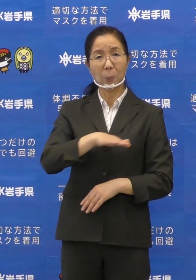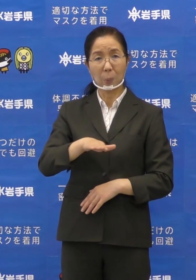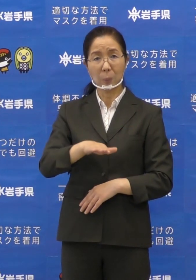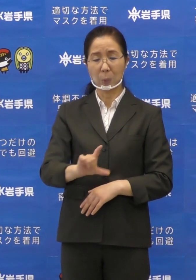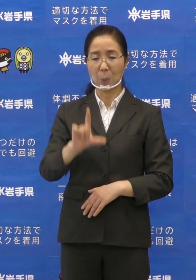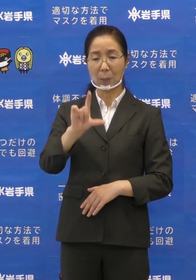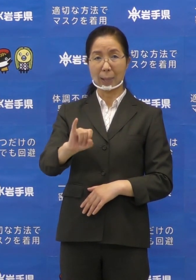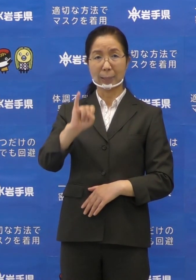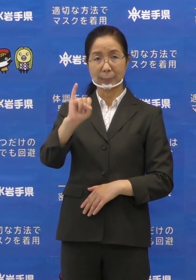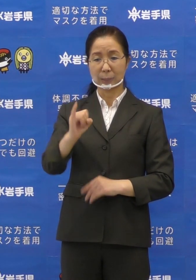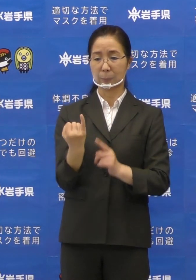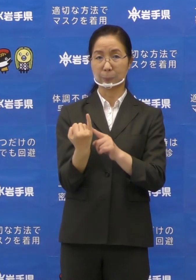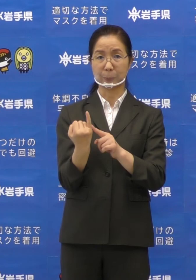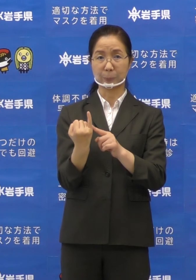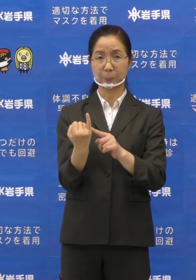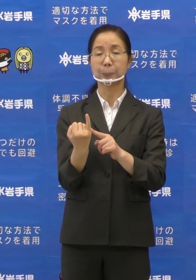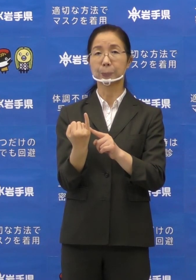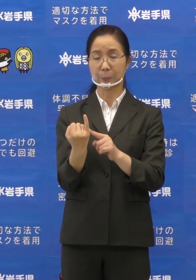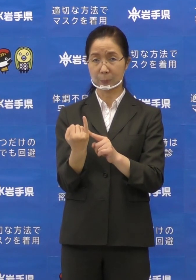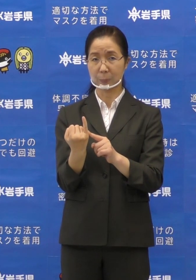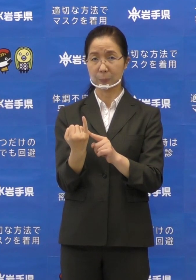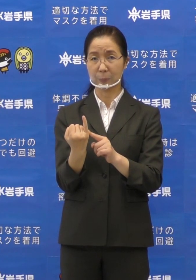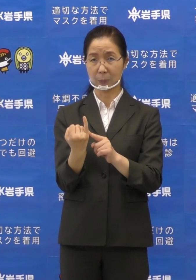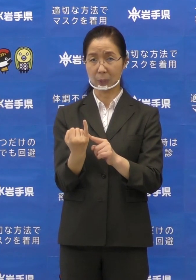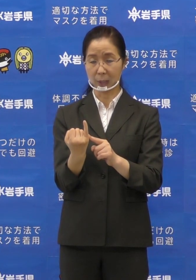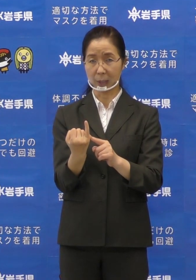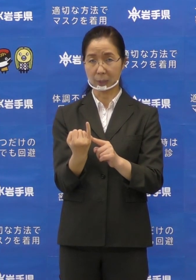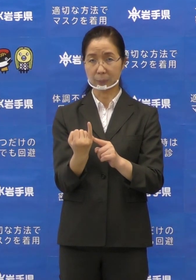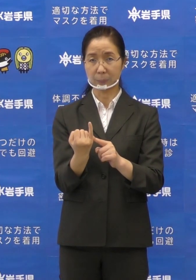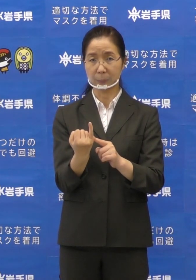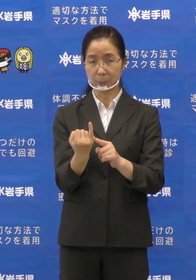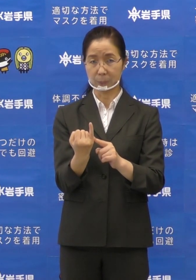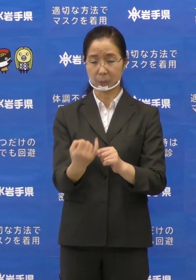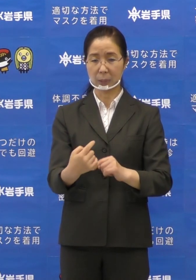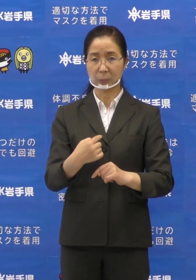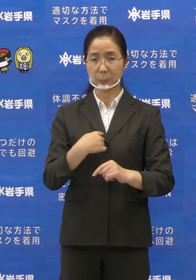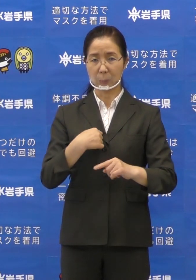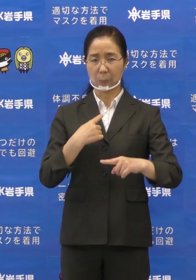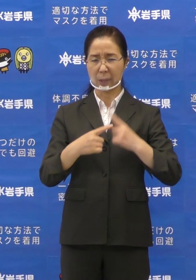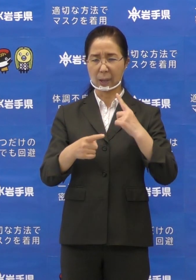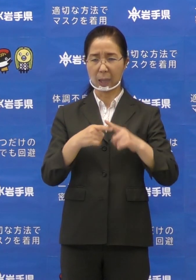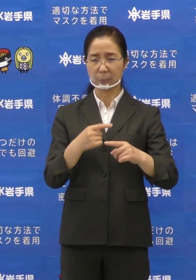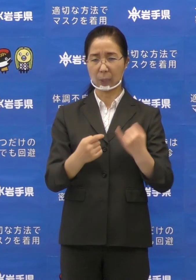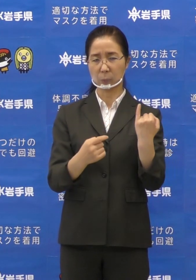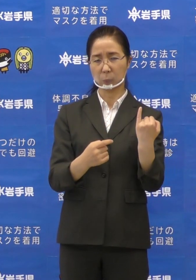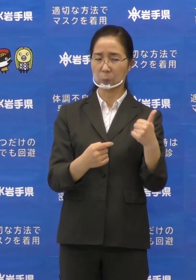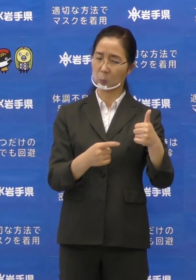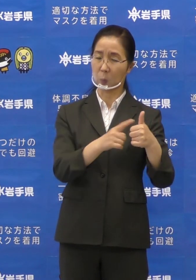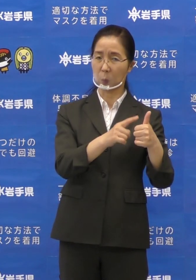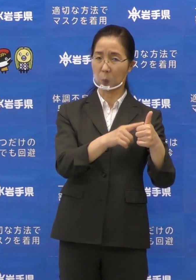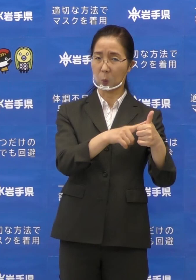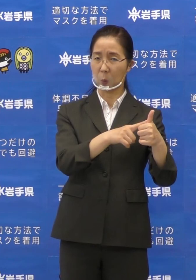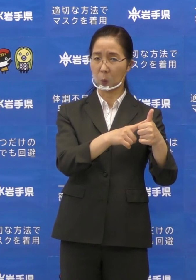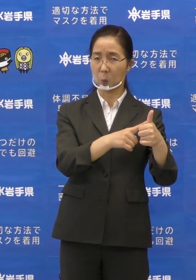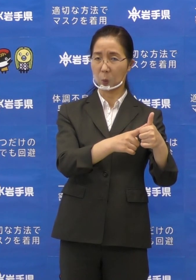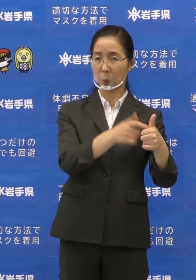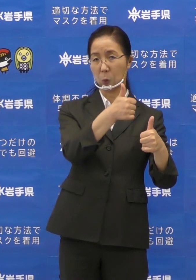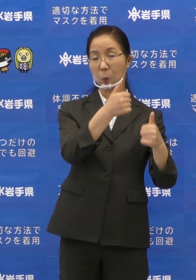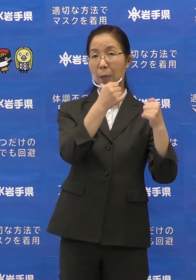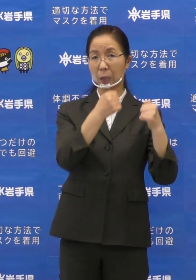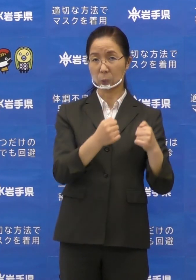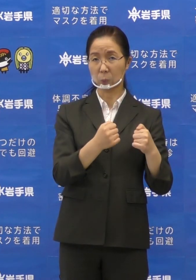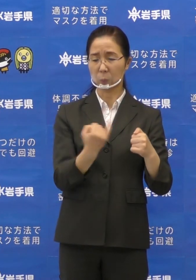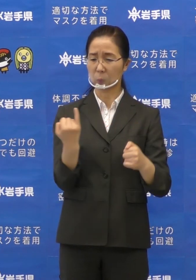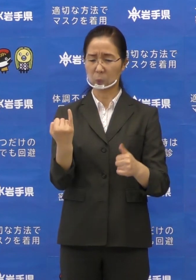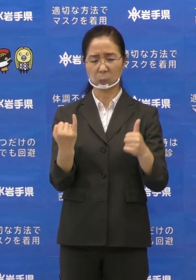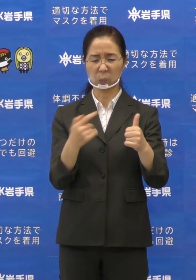レイっていう女性の主人公がいたり、カイロ・レンっていう、まあ、そのライバルみたいな男のキャラクターがいたりしてるわけ